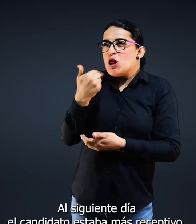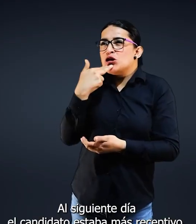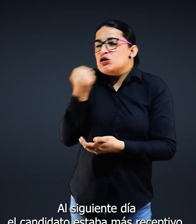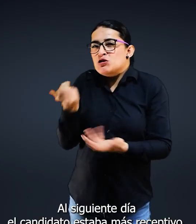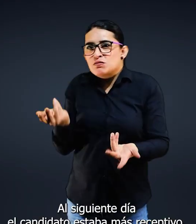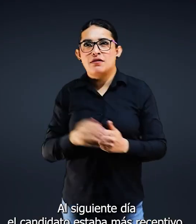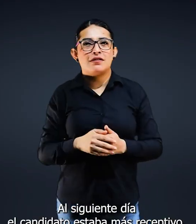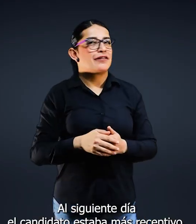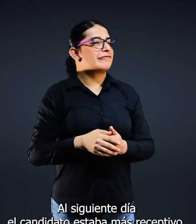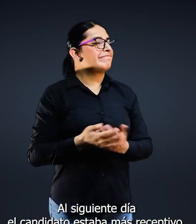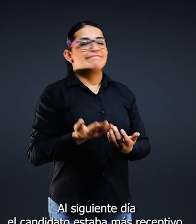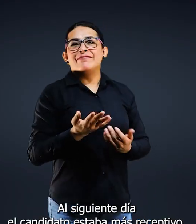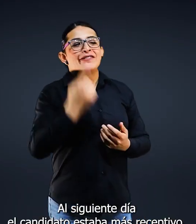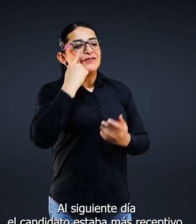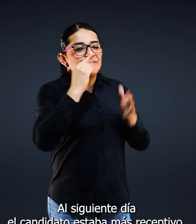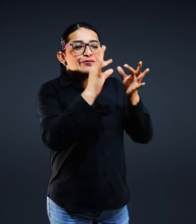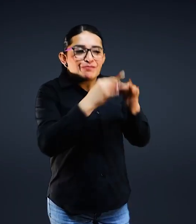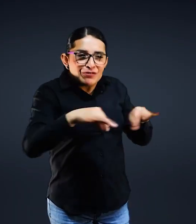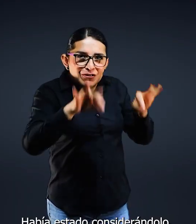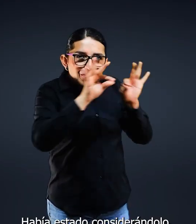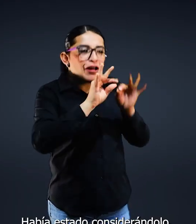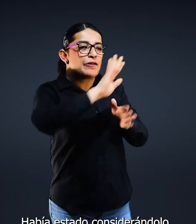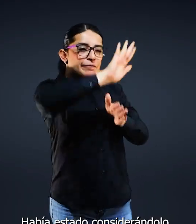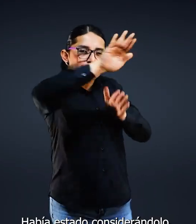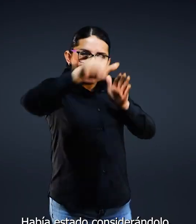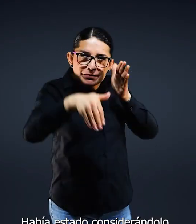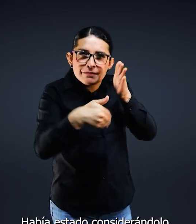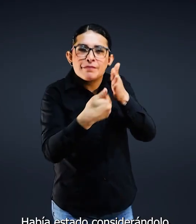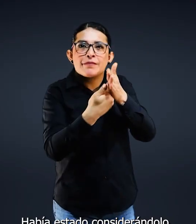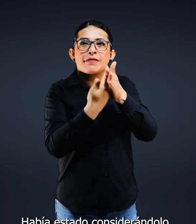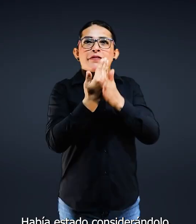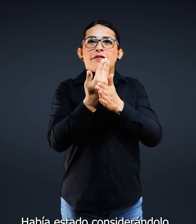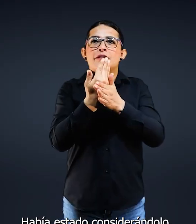día el candidato estaba más receptivo. Había estado considerándolo.